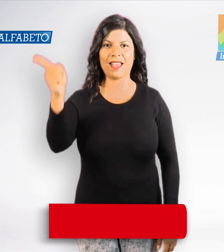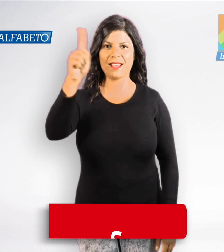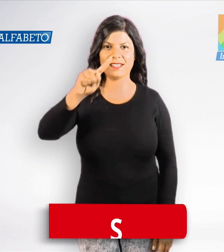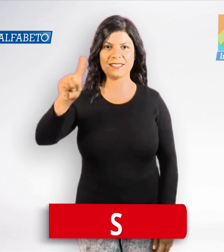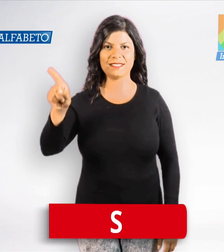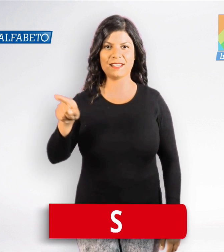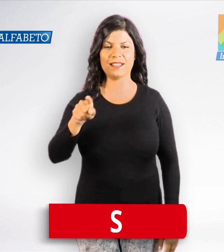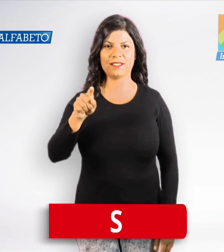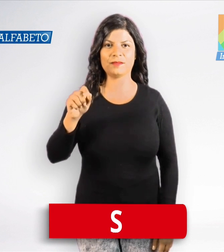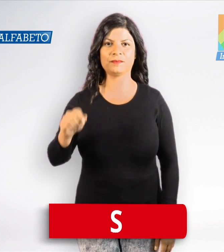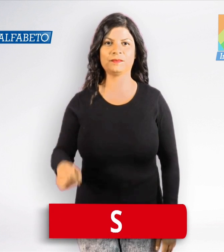S